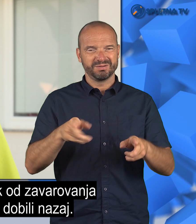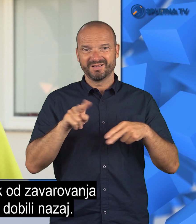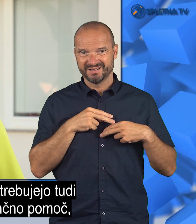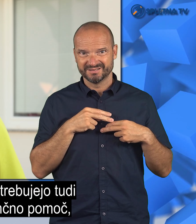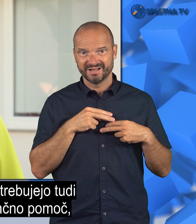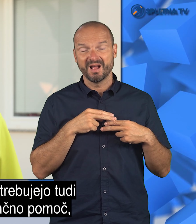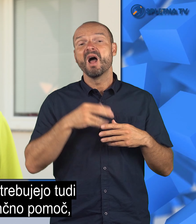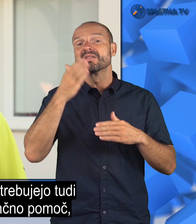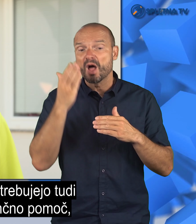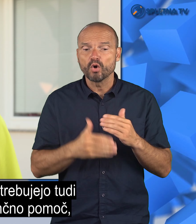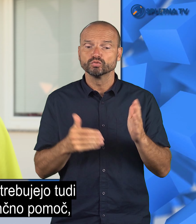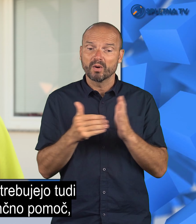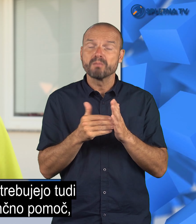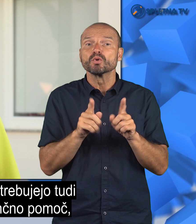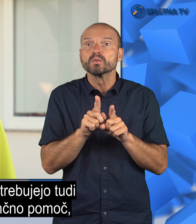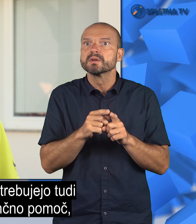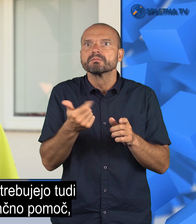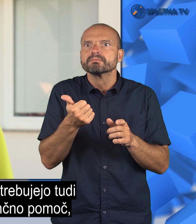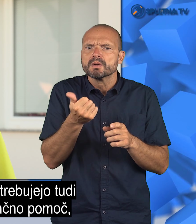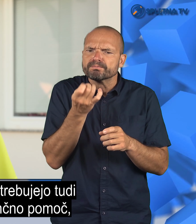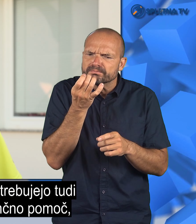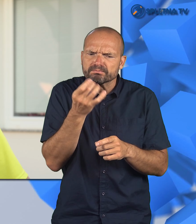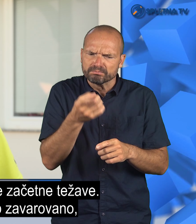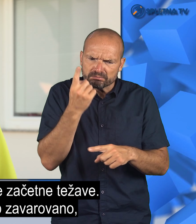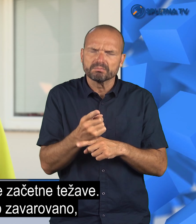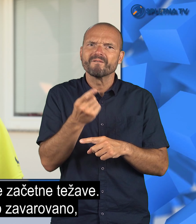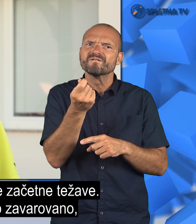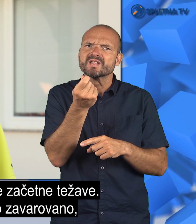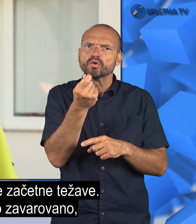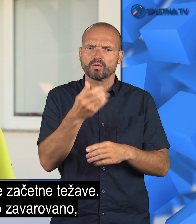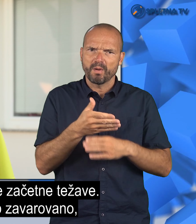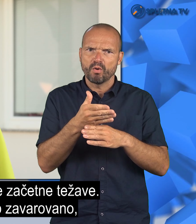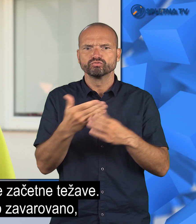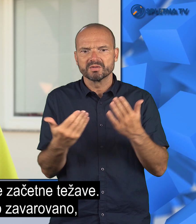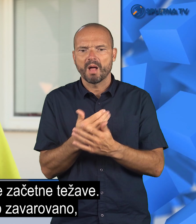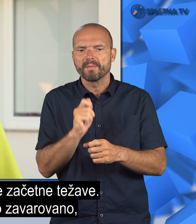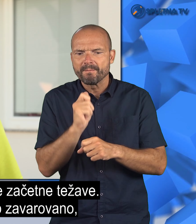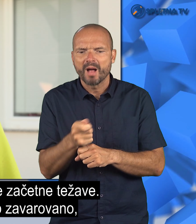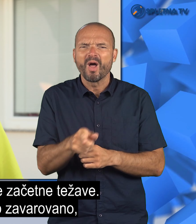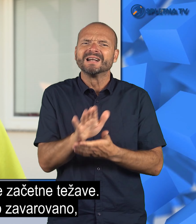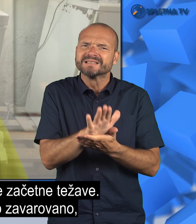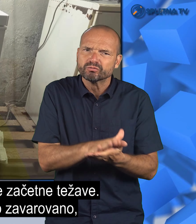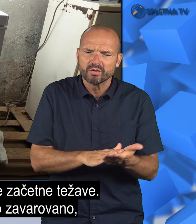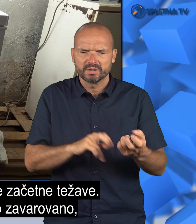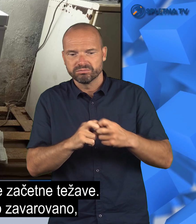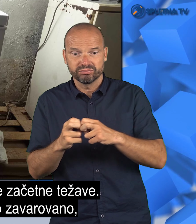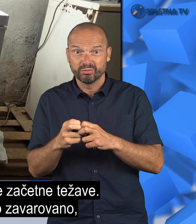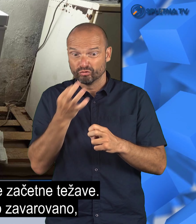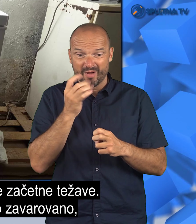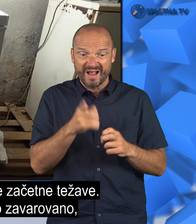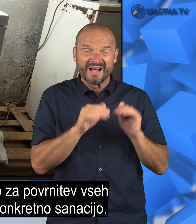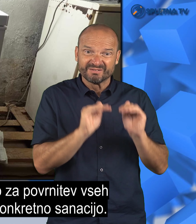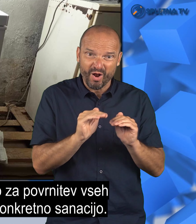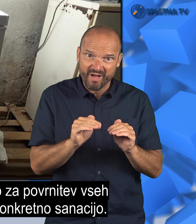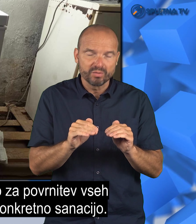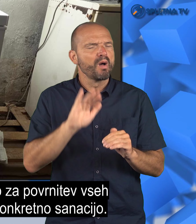In na koncu pa potrebujejo tudi konkretno finančno pomoč, da saj prebudijo te začetne težave, ker karkoli že bilo